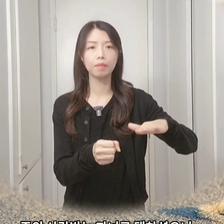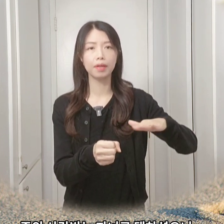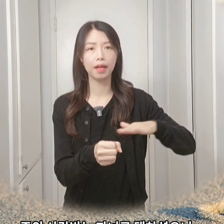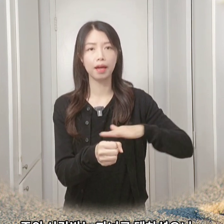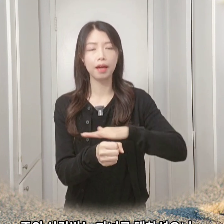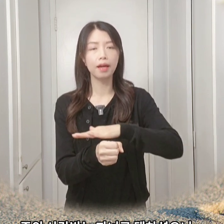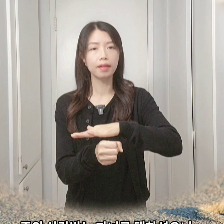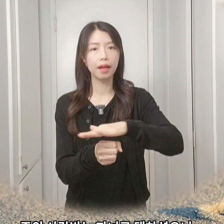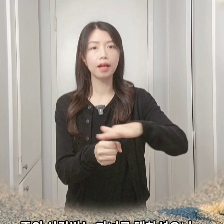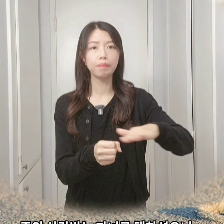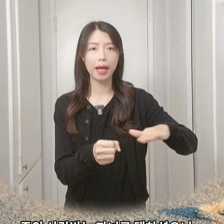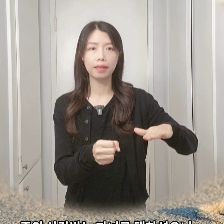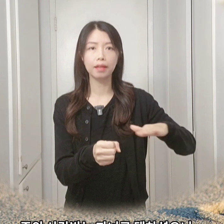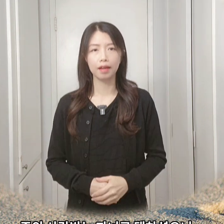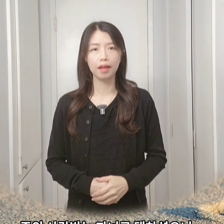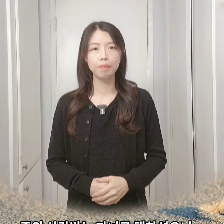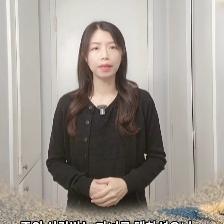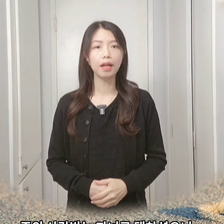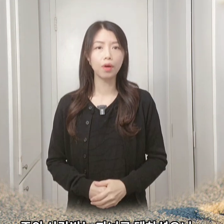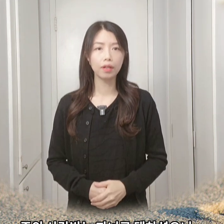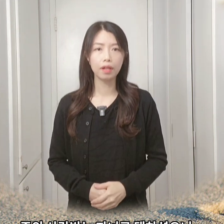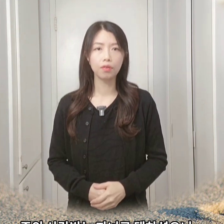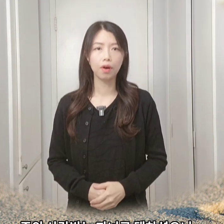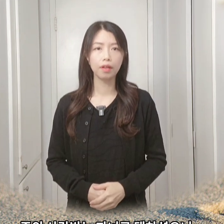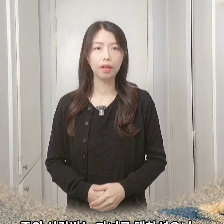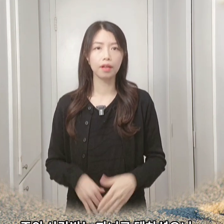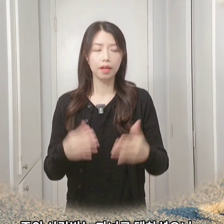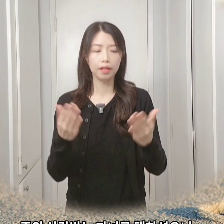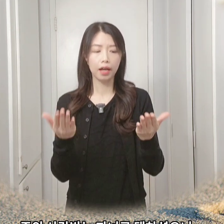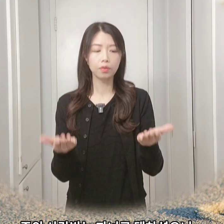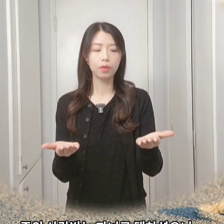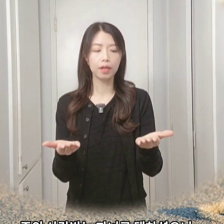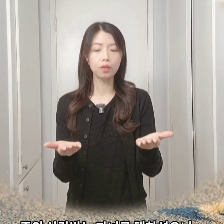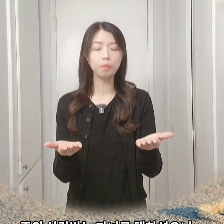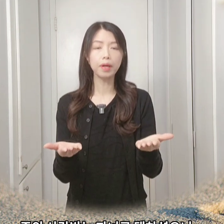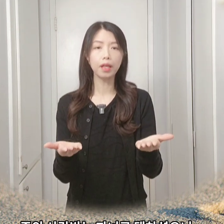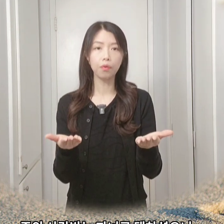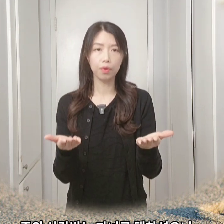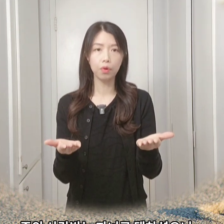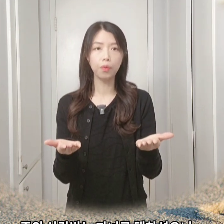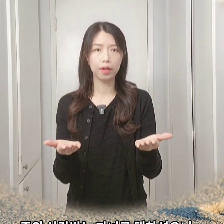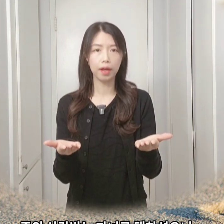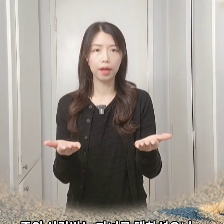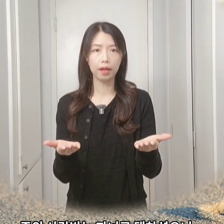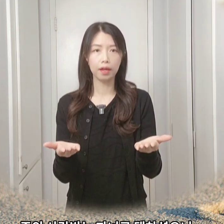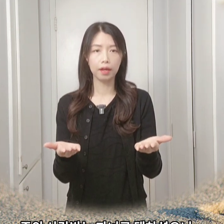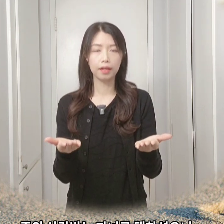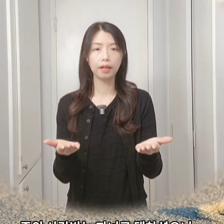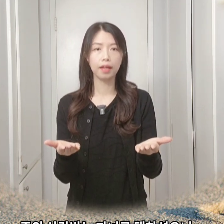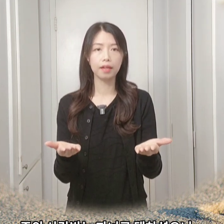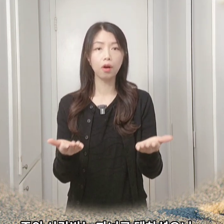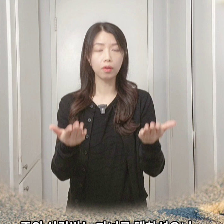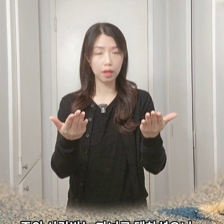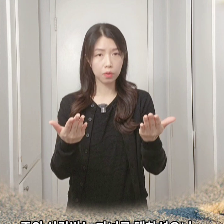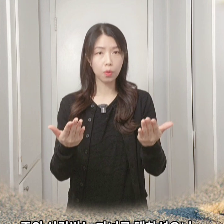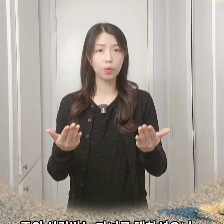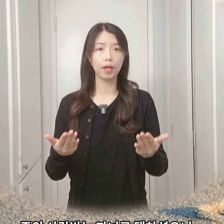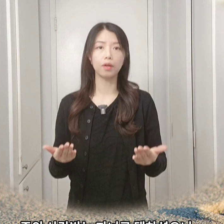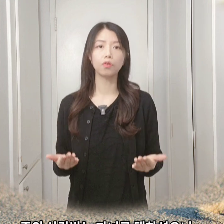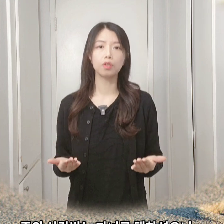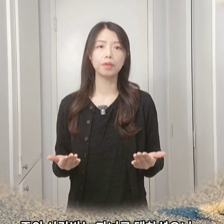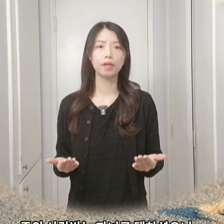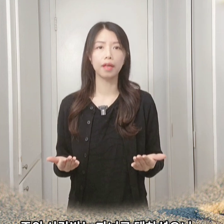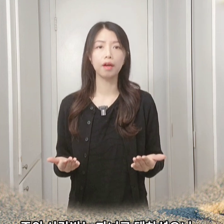수어가 됩니다. 사랑 받는, 받다라고 한 뜻의 수어는 양손이 손바닥이 위로 보이게 이 상태에서 내